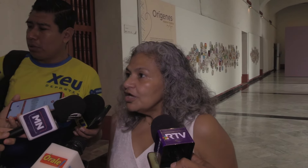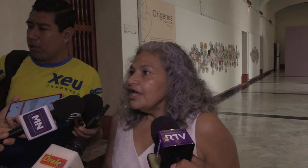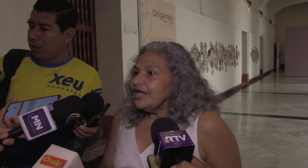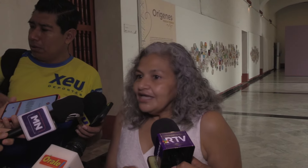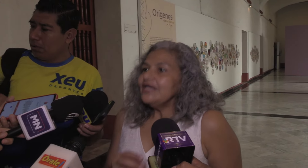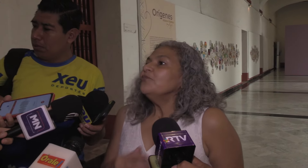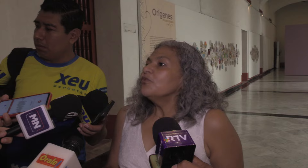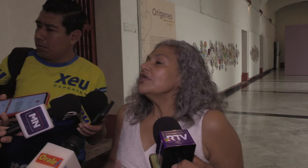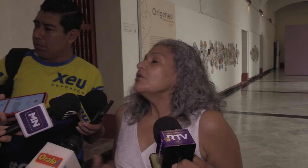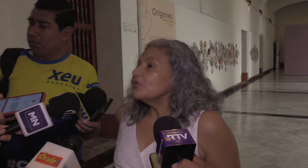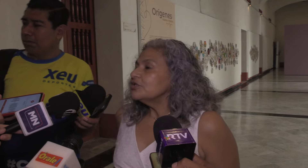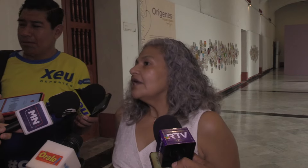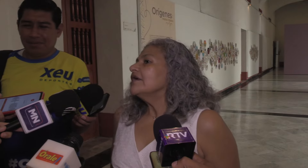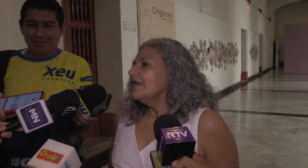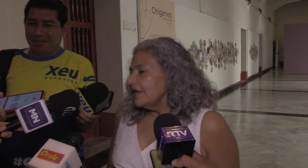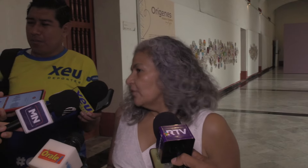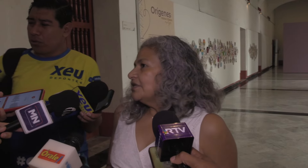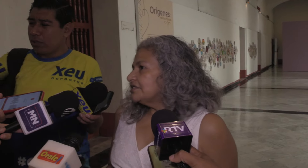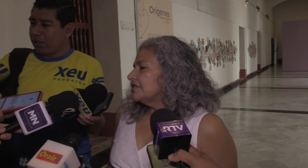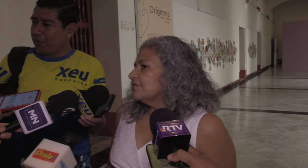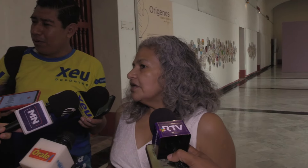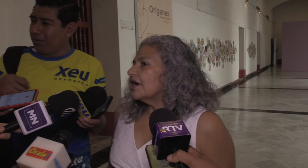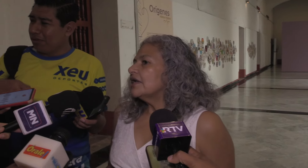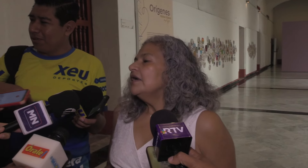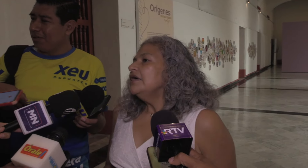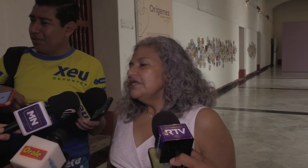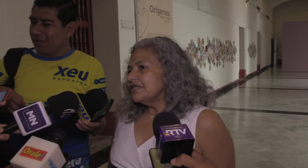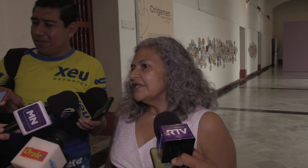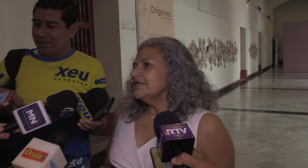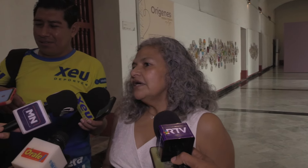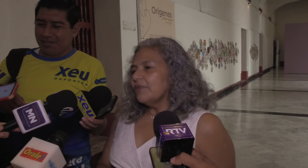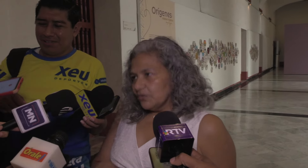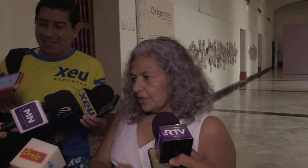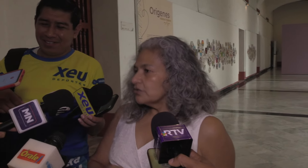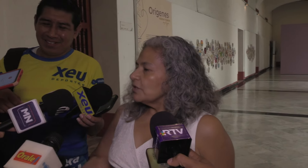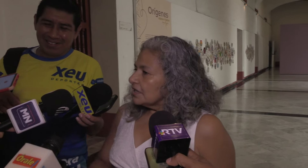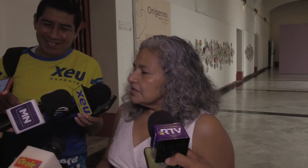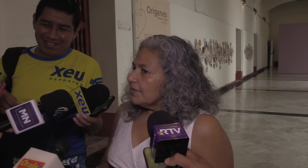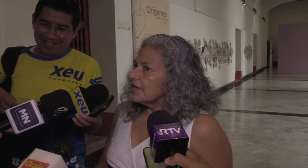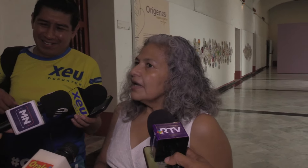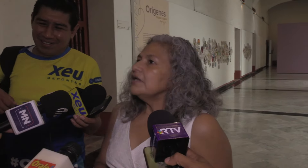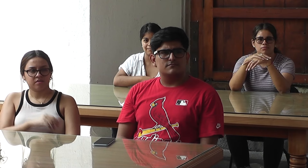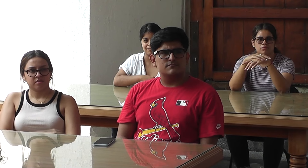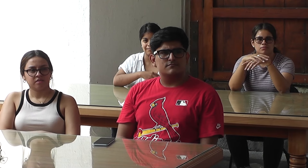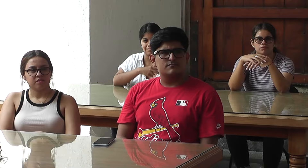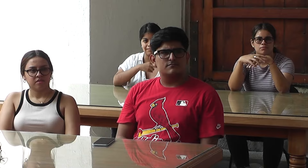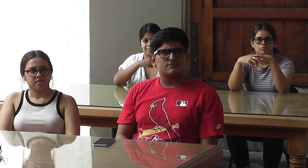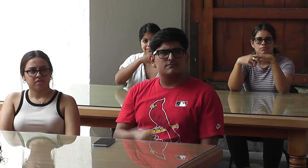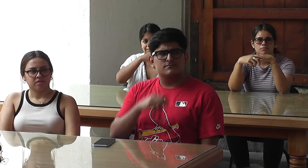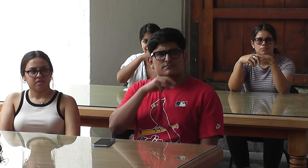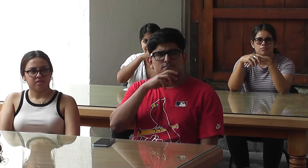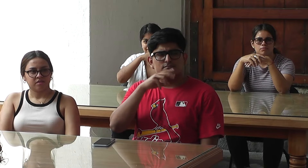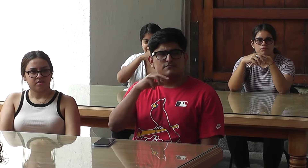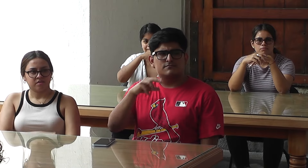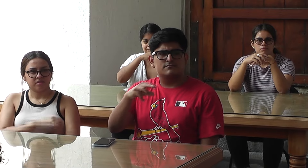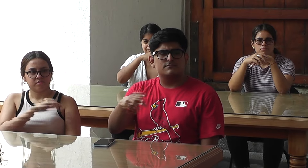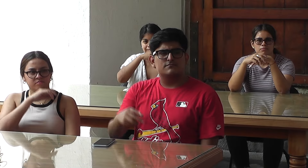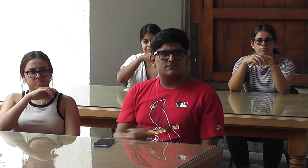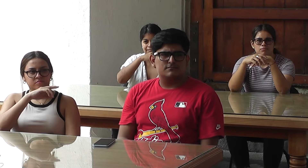y poderlo contar en lengua de señas mexicana. Este taller va a durar toda la semana. Cabe mencionar que durante el mes de julio este taller